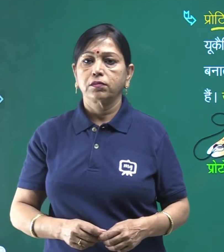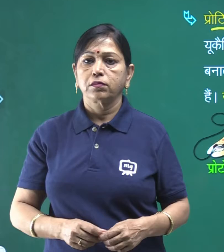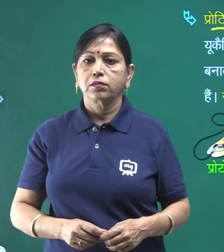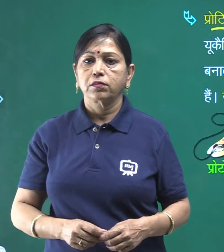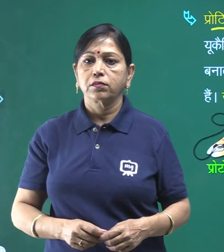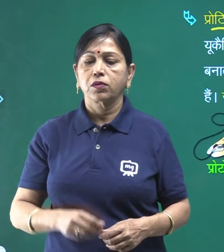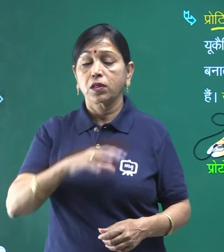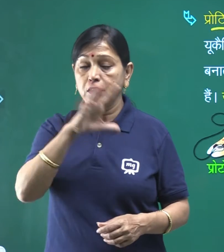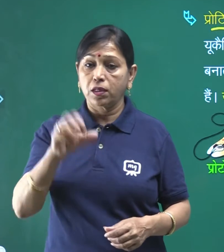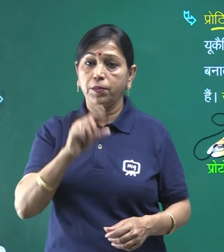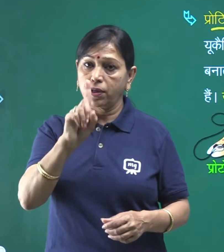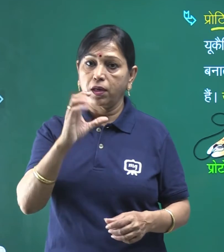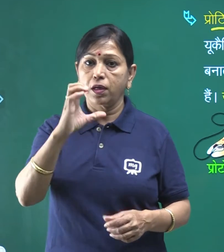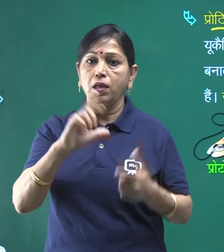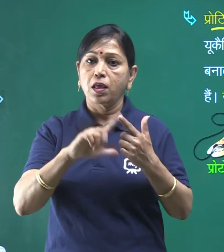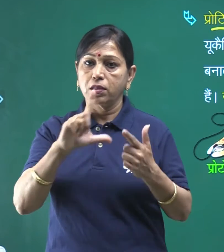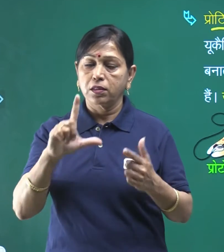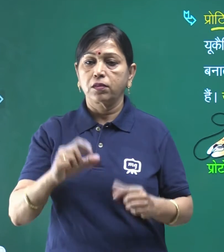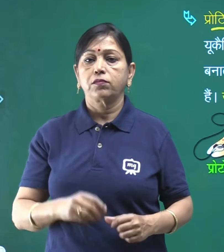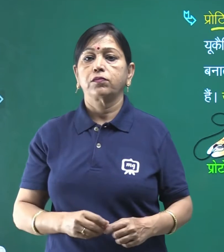सभी एक कोशिक